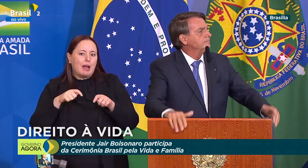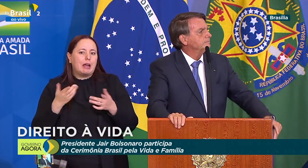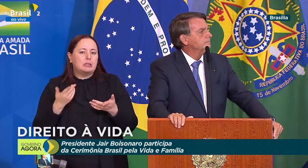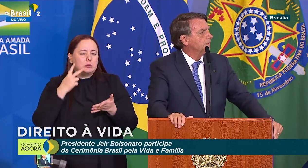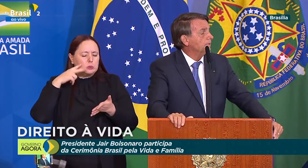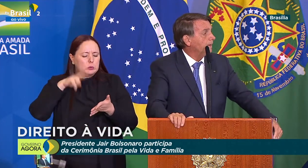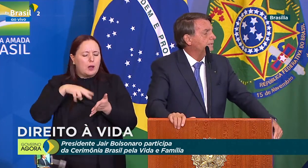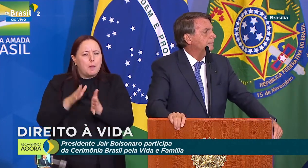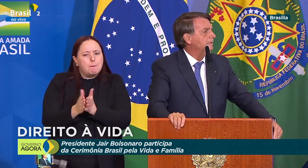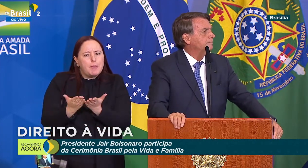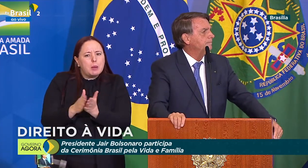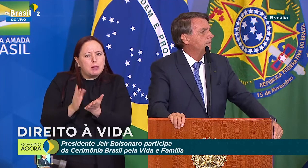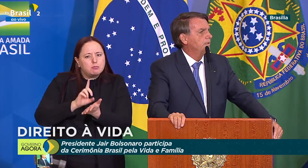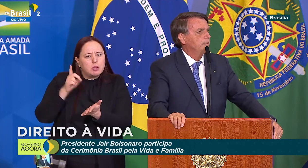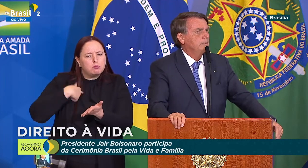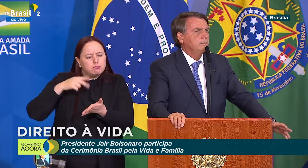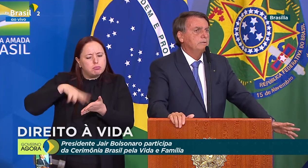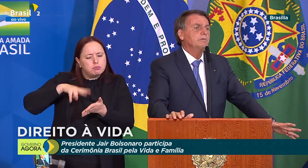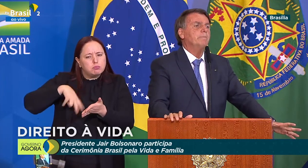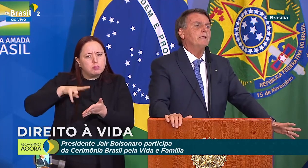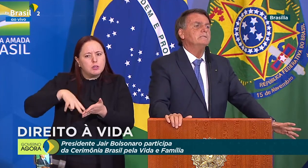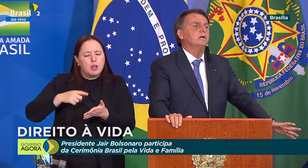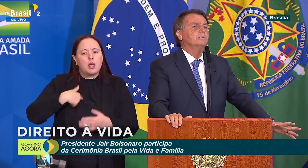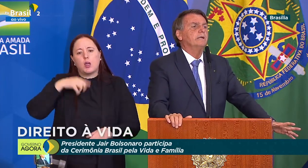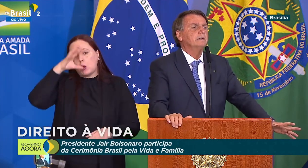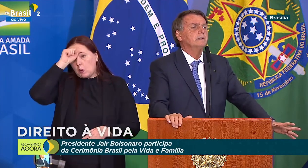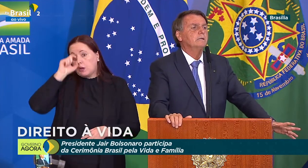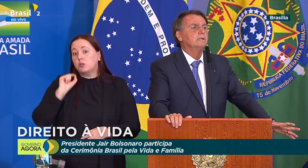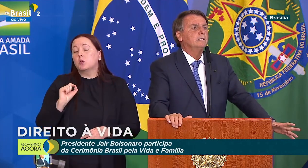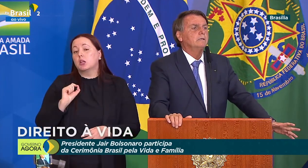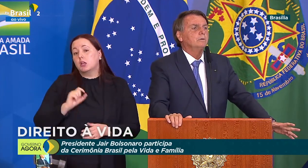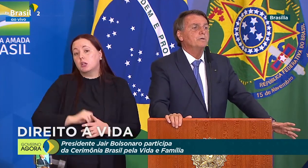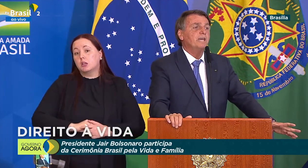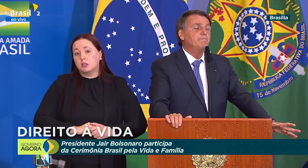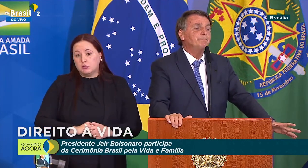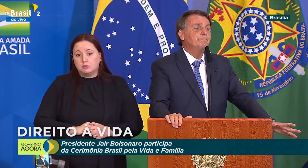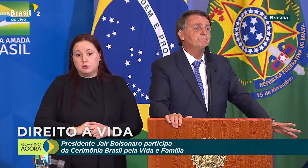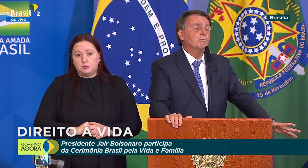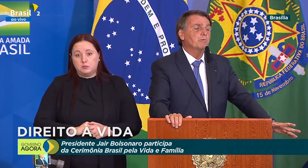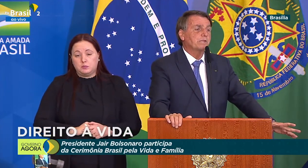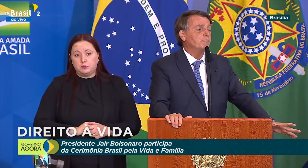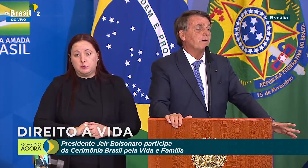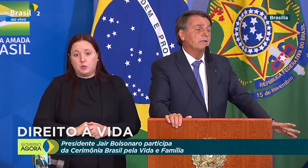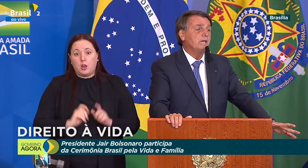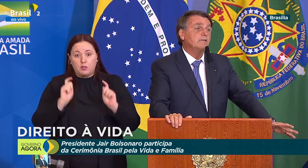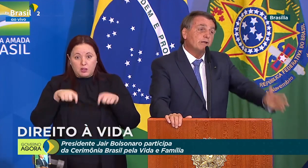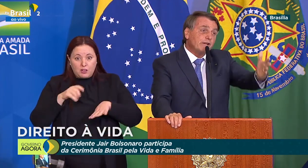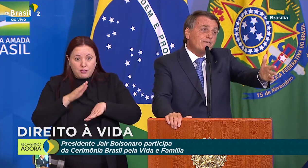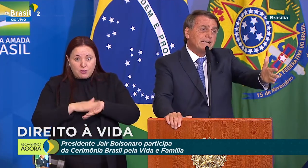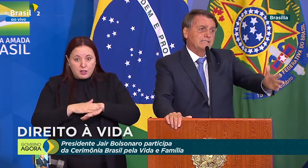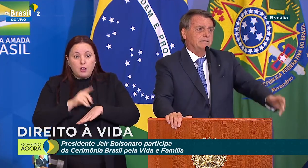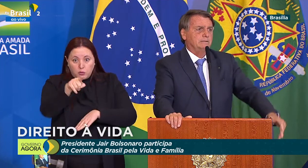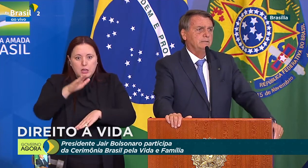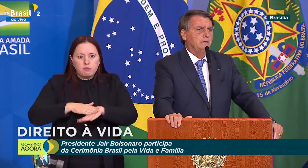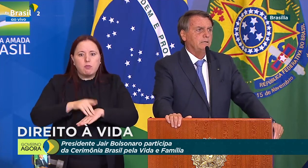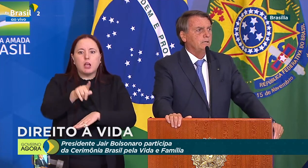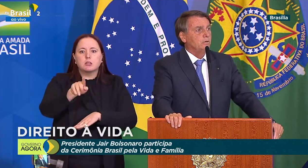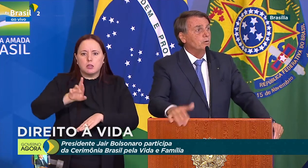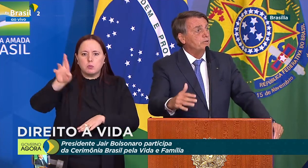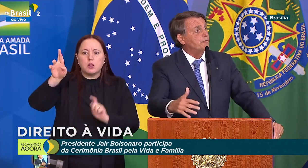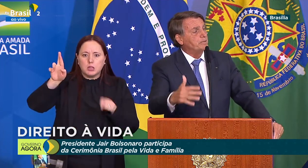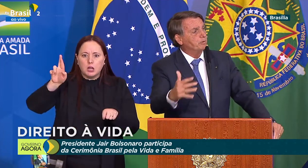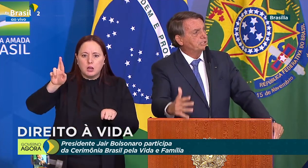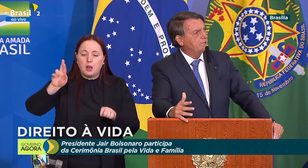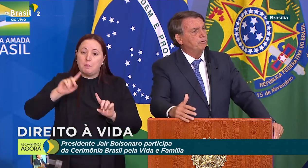dá para ler a Bíblia e o que eu aprendi Altônia O que é for possível fazer que você faça